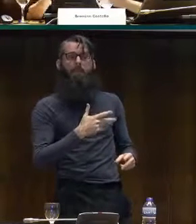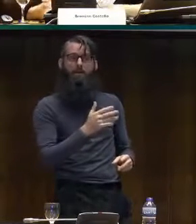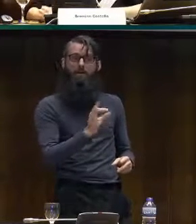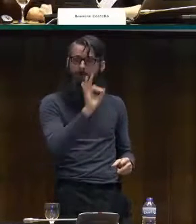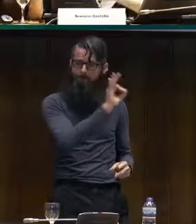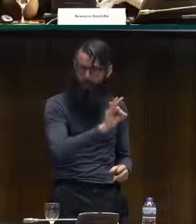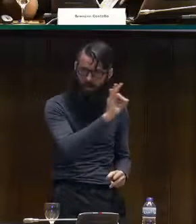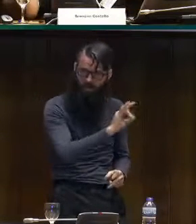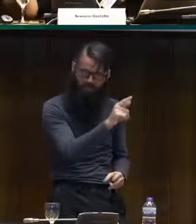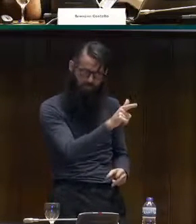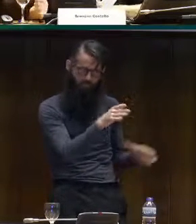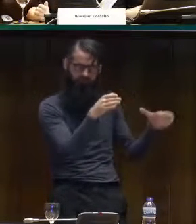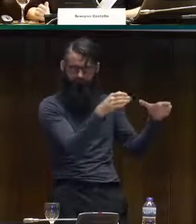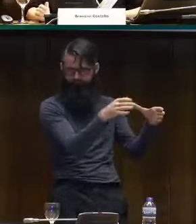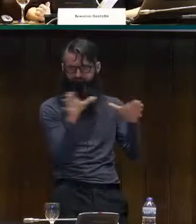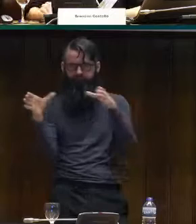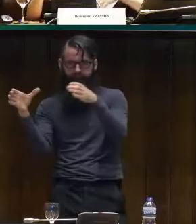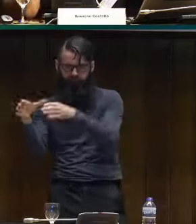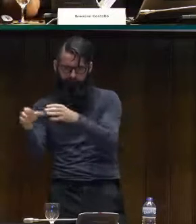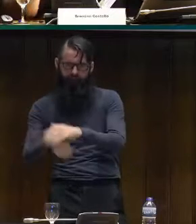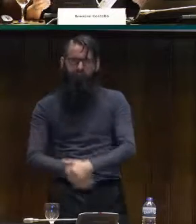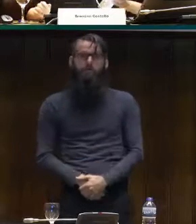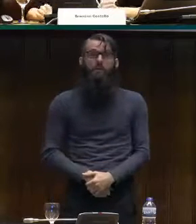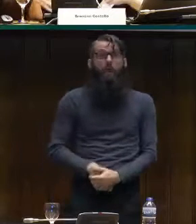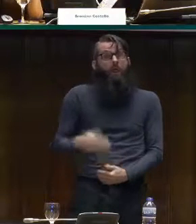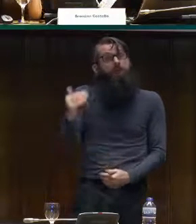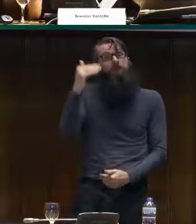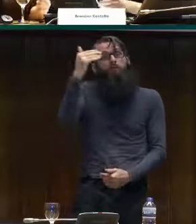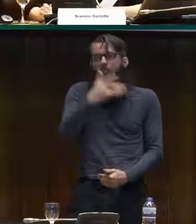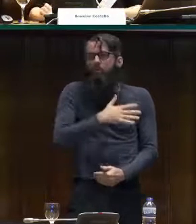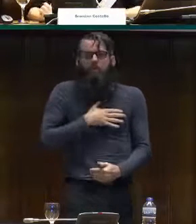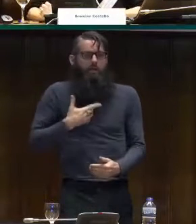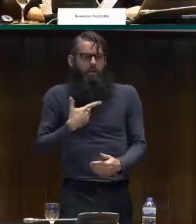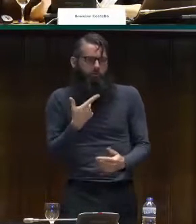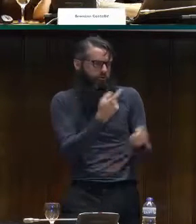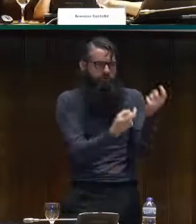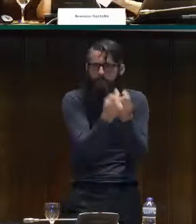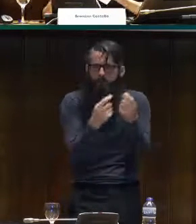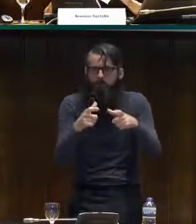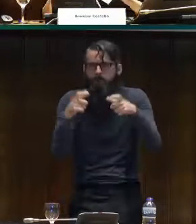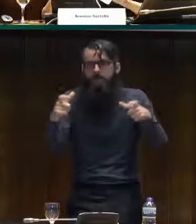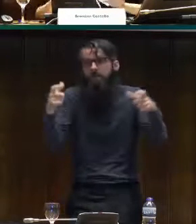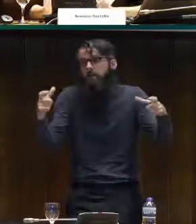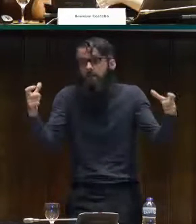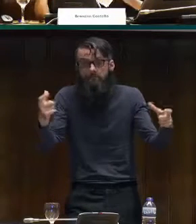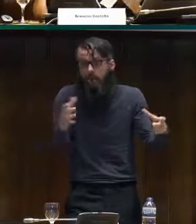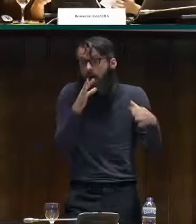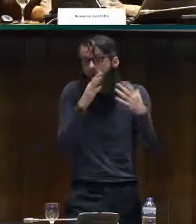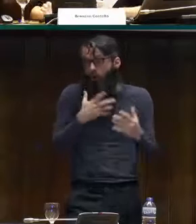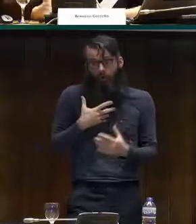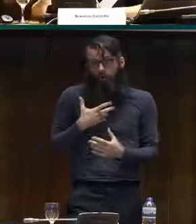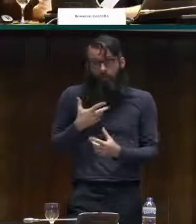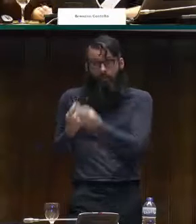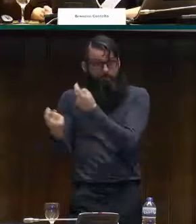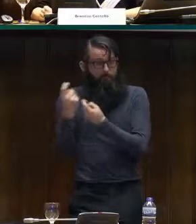Evidentemente, la idea es continuar con esta investigación, coger muchos más datos, contrastarlo muchos más, pero de momento es lo que tenemos y teníamos